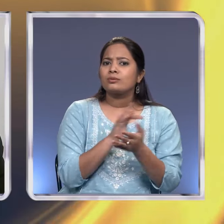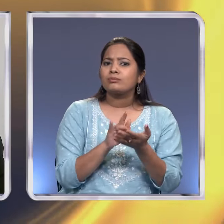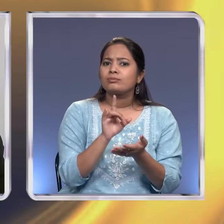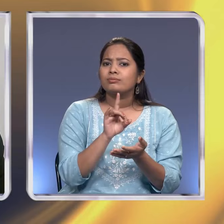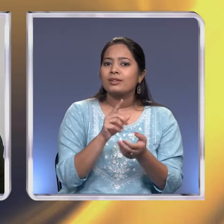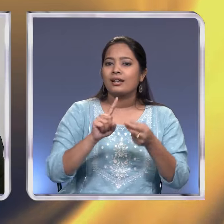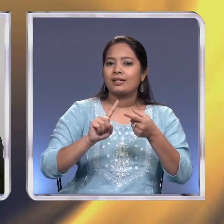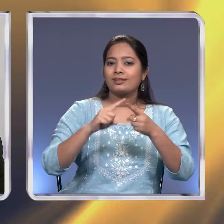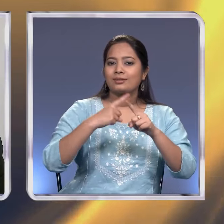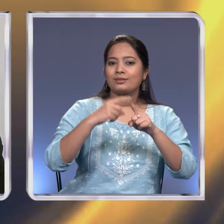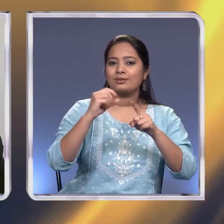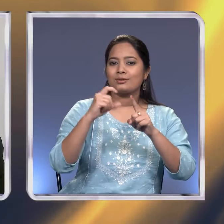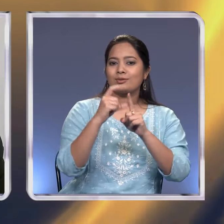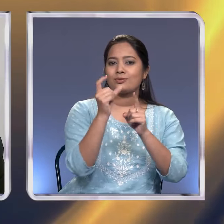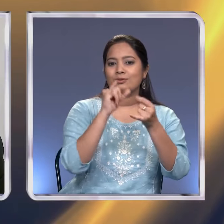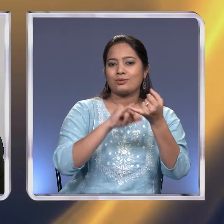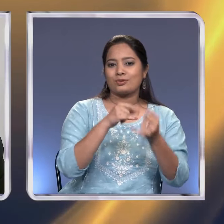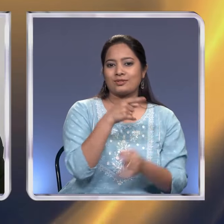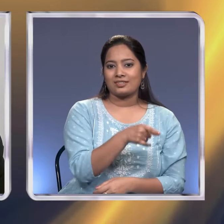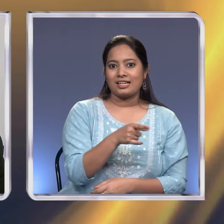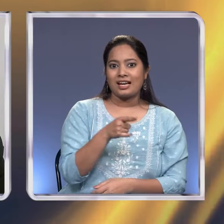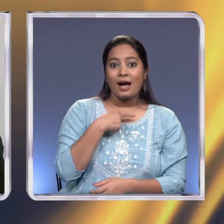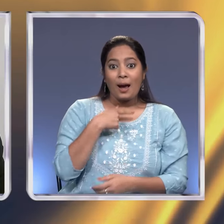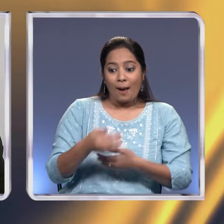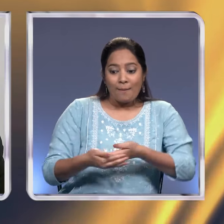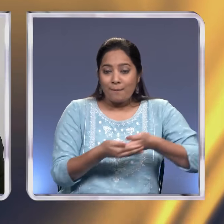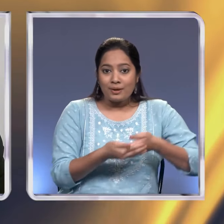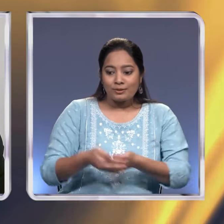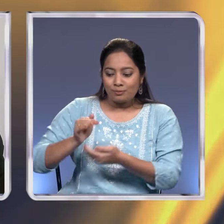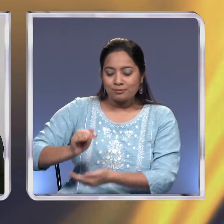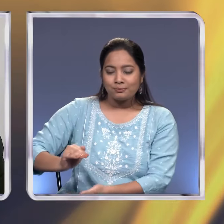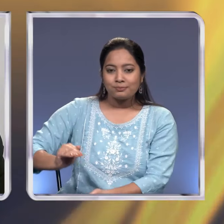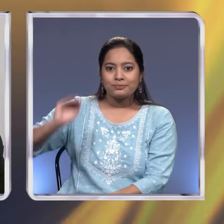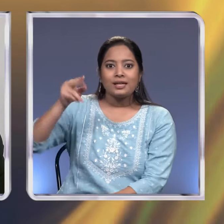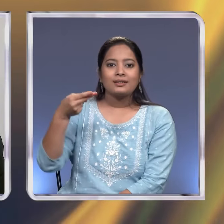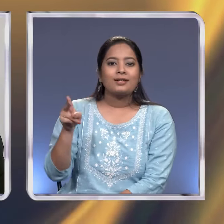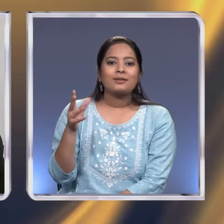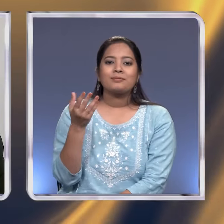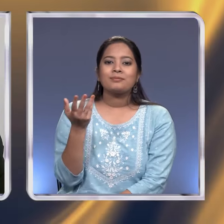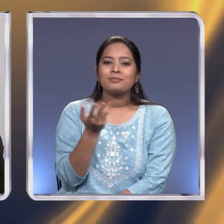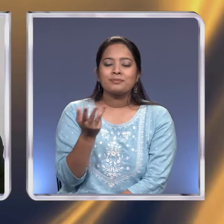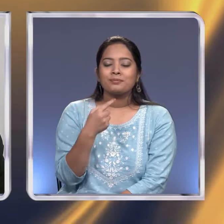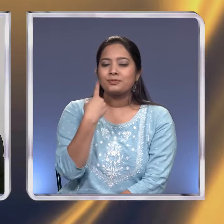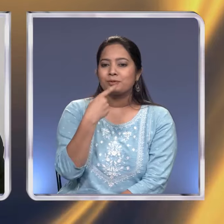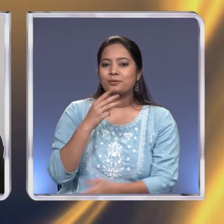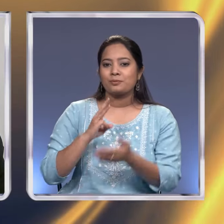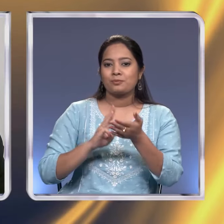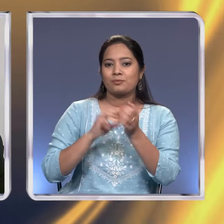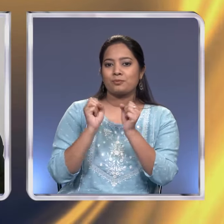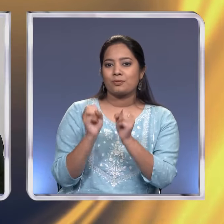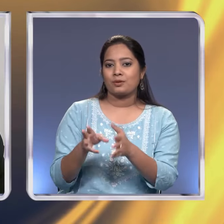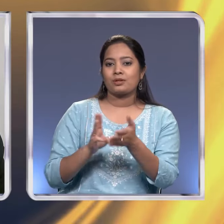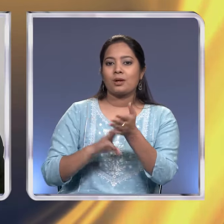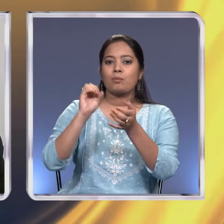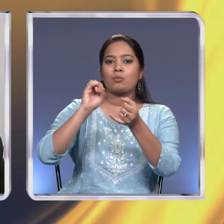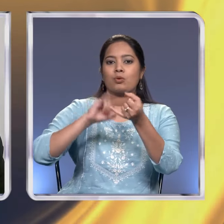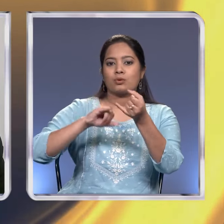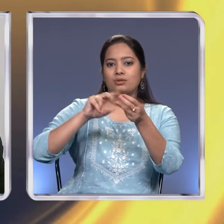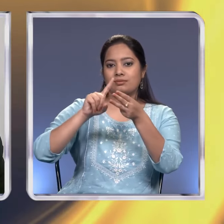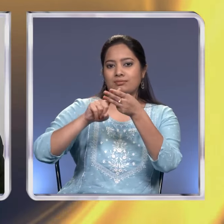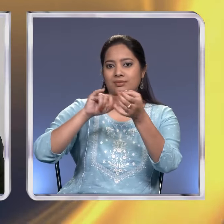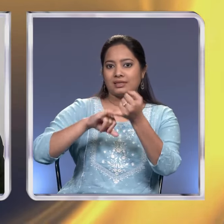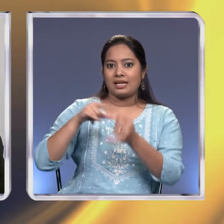है, शास्त्र के निर्गमन की किताब में हम देखते हैं वो बच्चा बड़ा हो गया और उसका नाम मोसेस है, वो मूसा करके